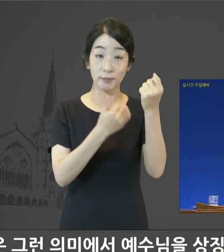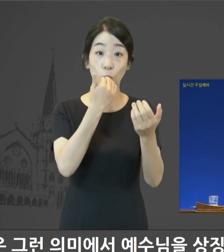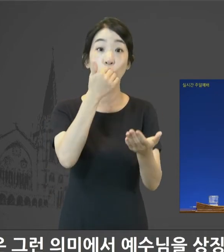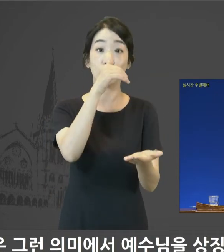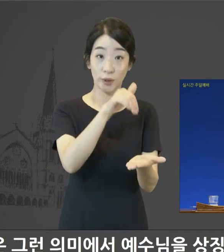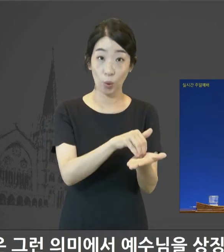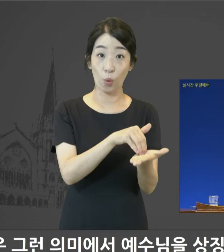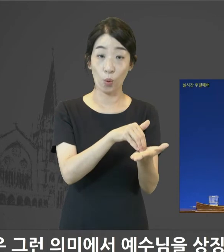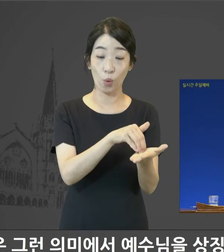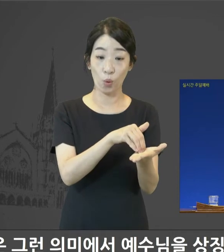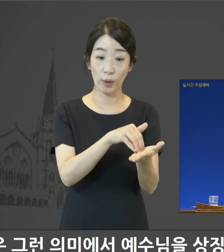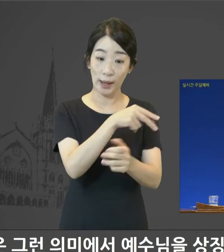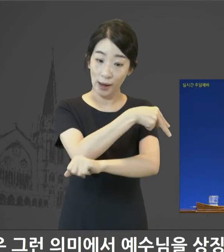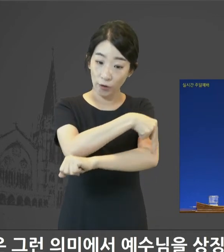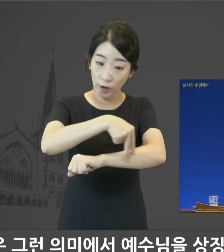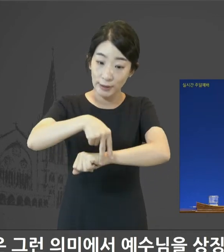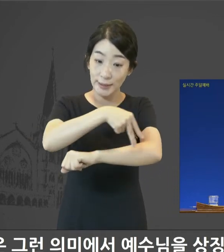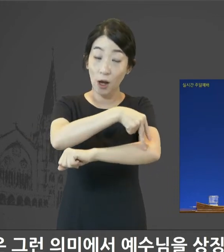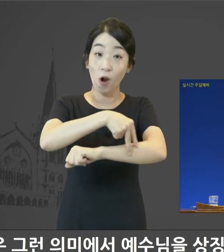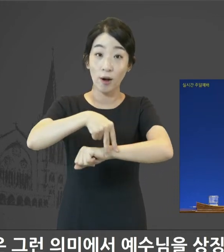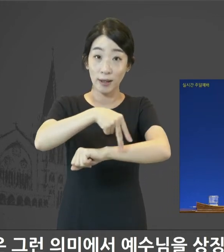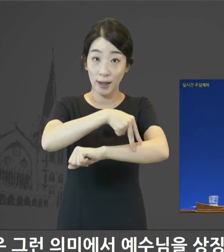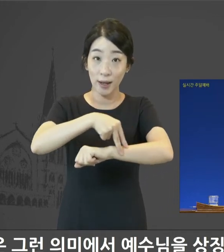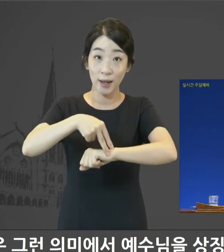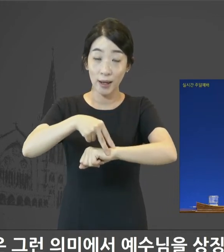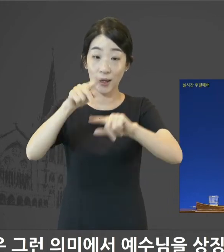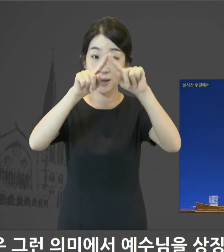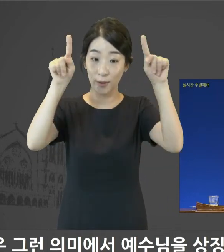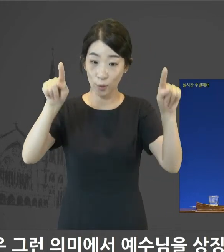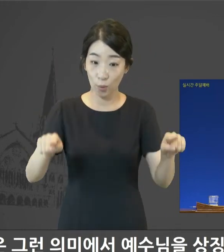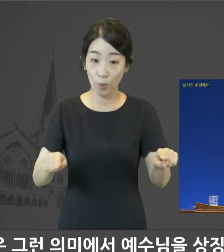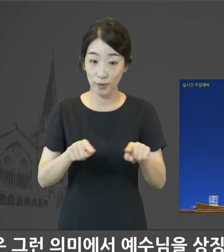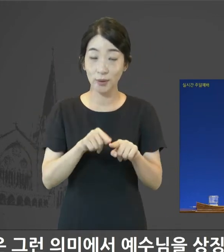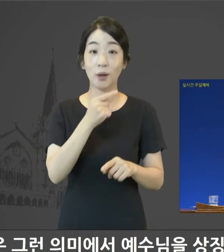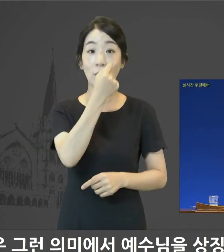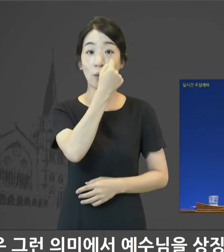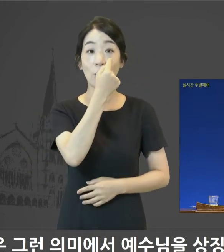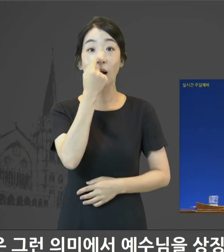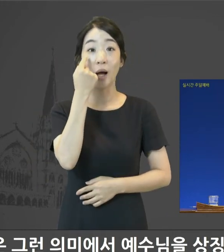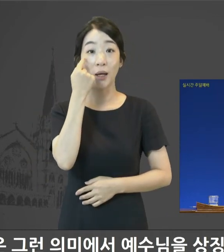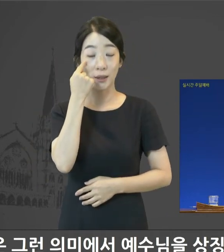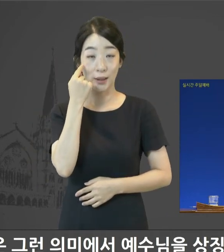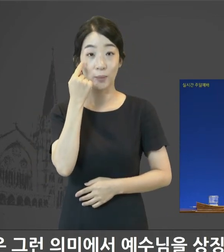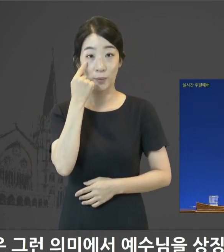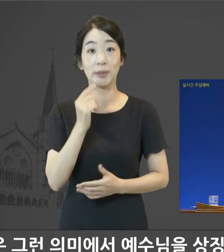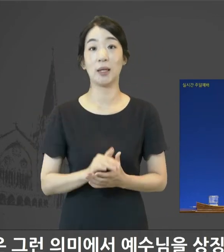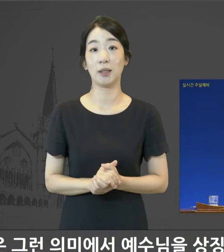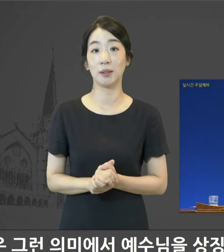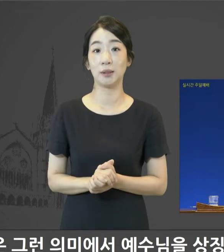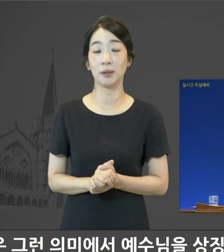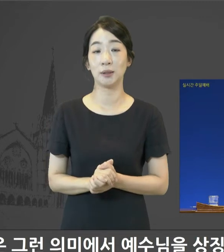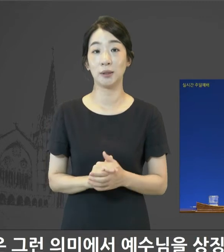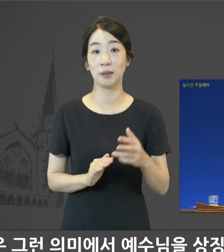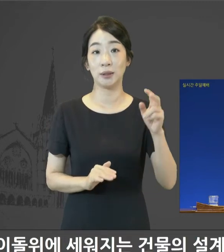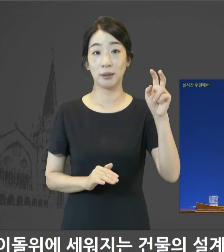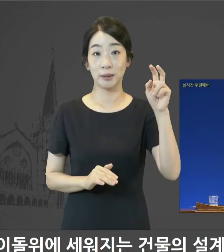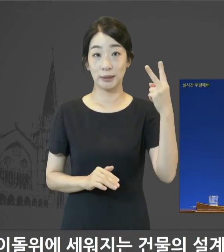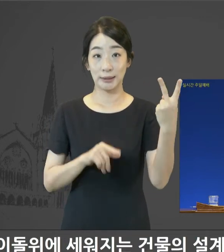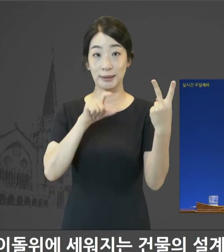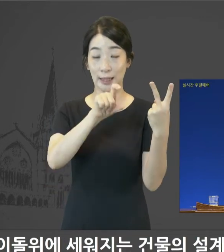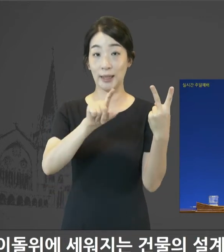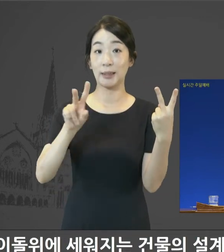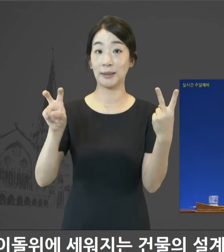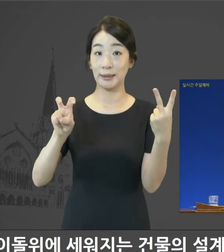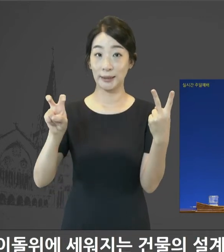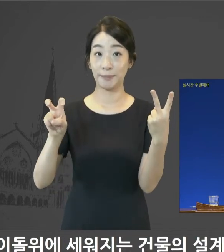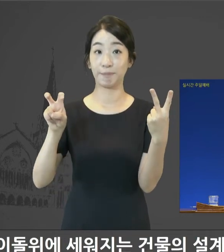건물의 설계도를 한번 다시 확인합니다. 21절인데 21절로